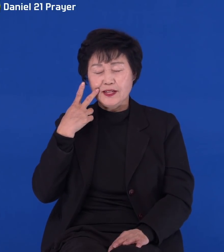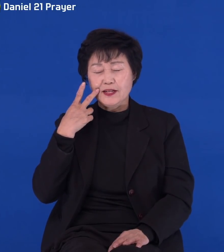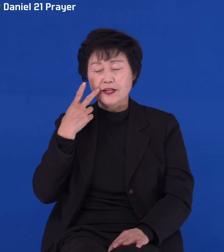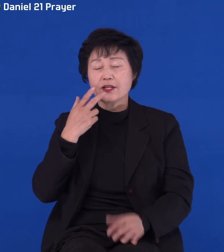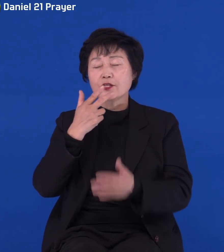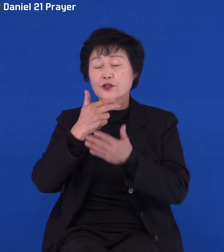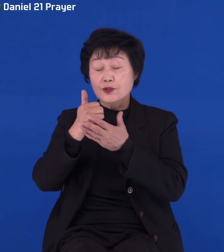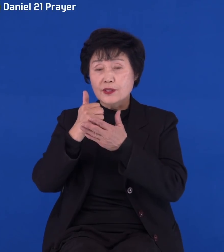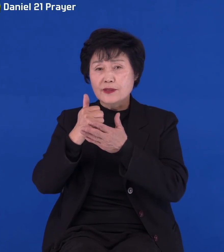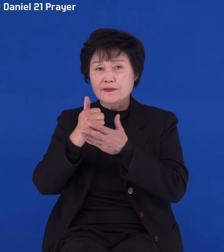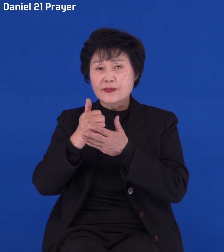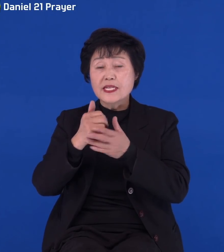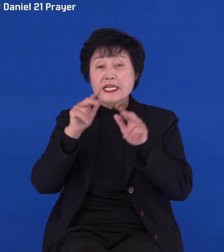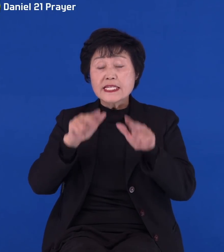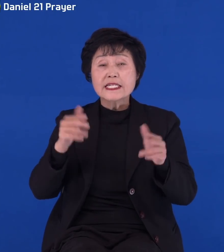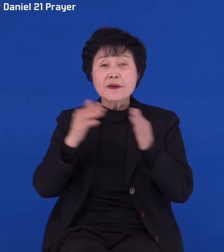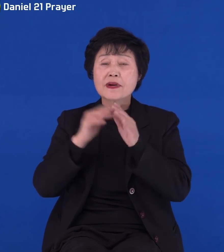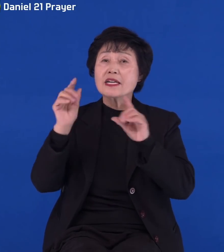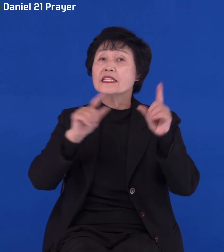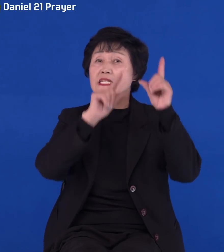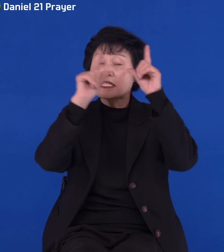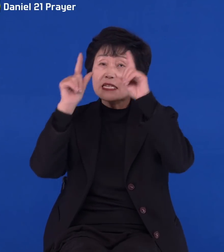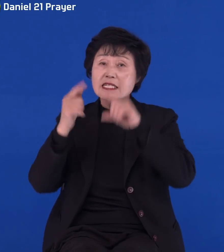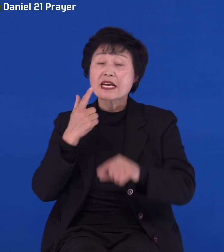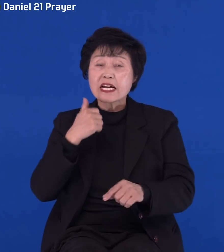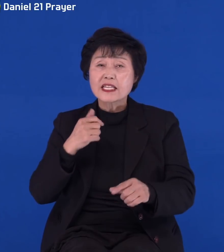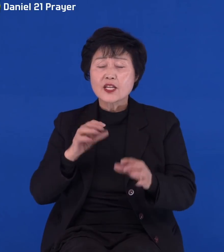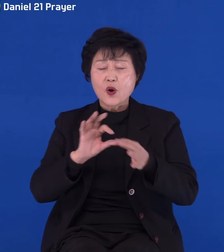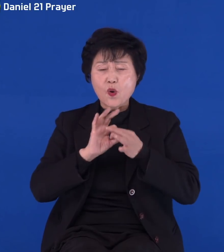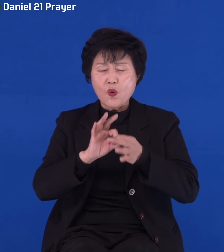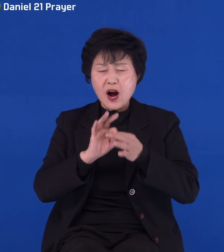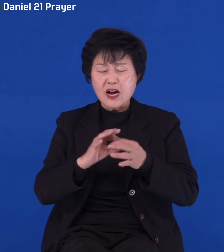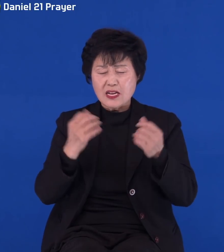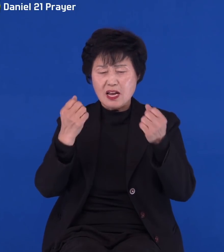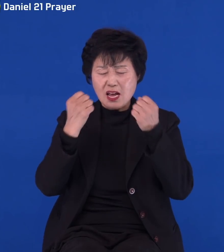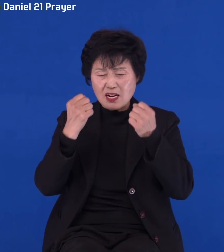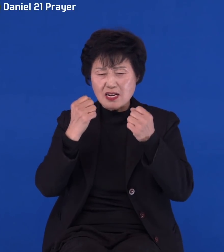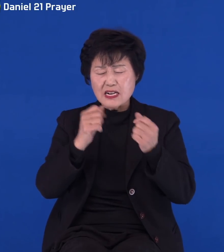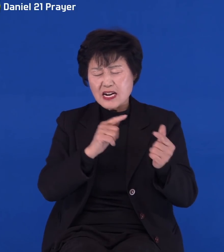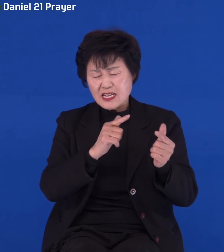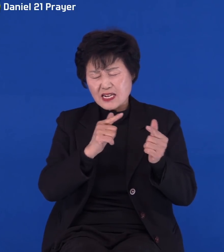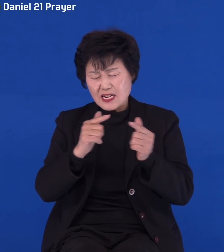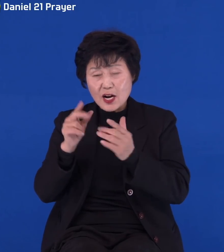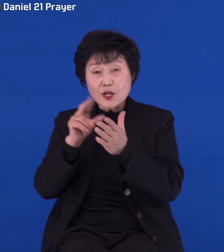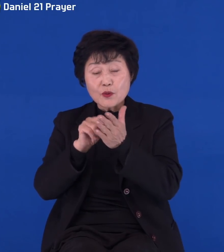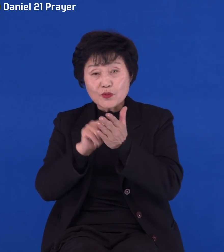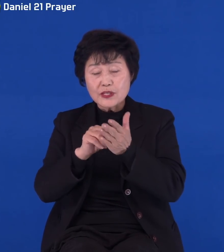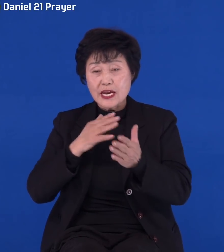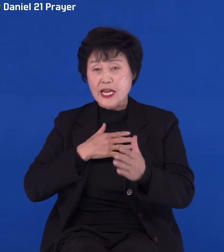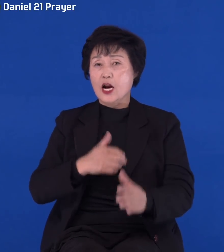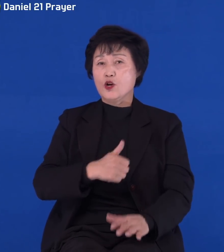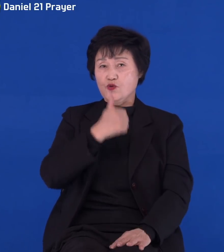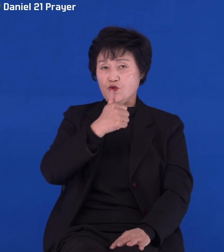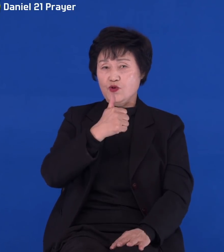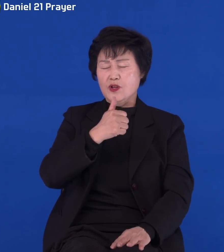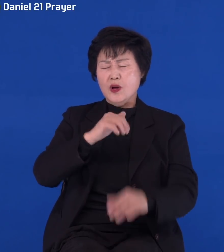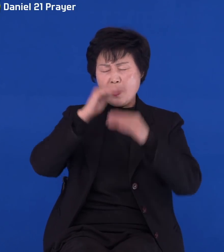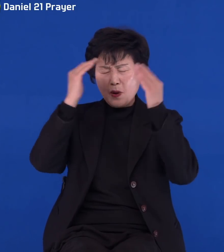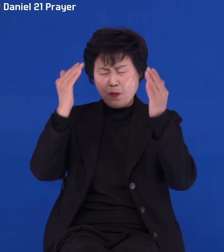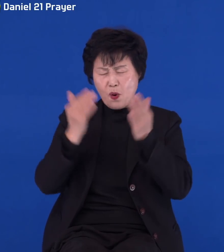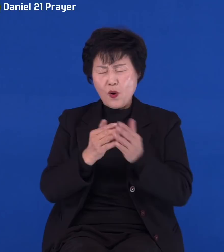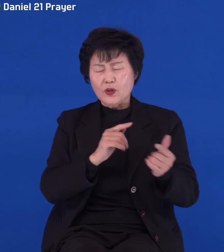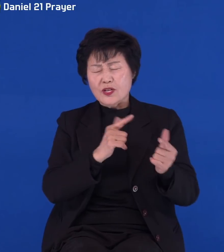제가 지난날 살아왔던 관계 문제, 재정 문제, 건강 문제, 교육과 진로 문제 가운데 주인 되었던 모든 것들을